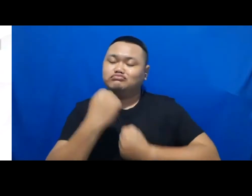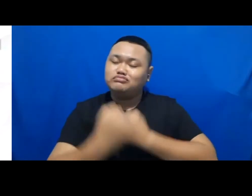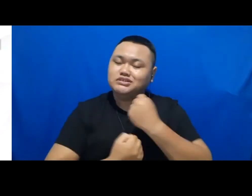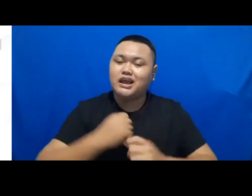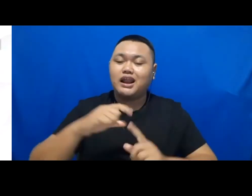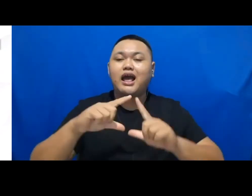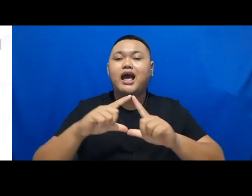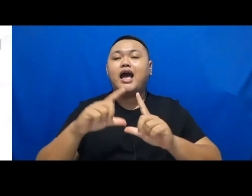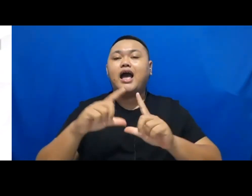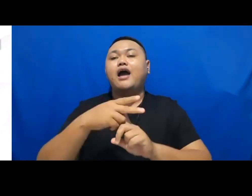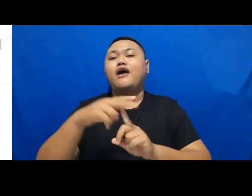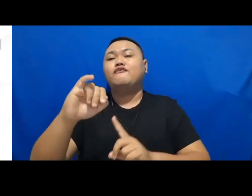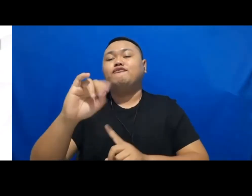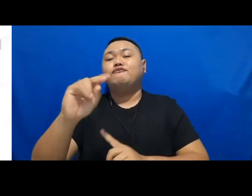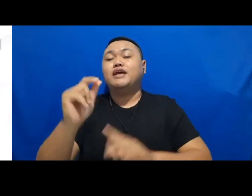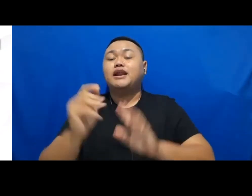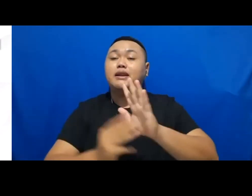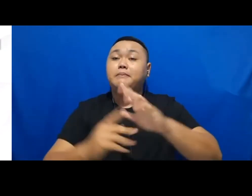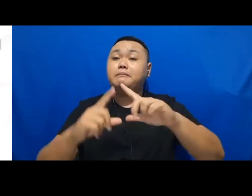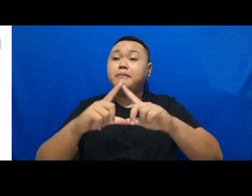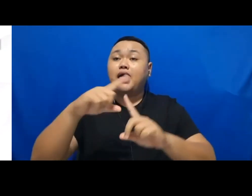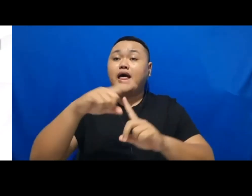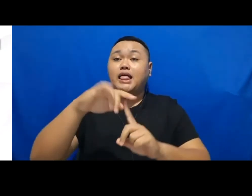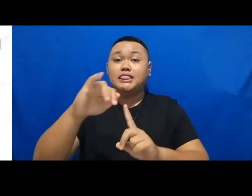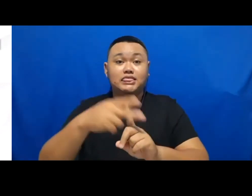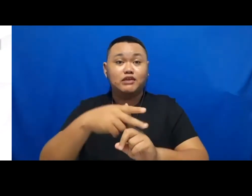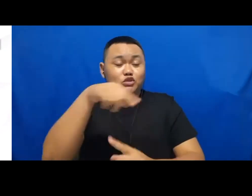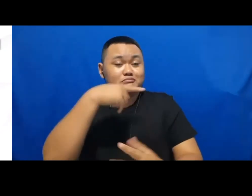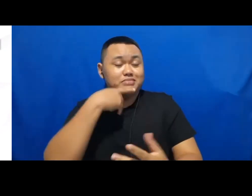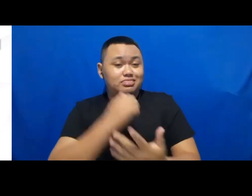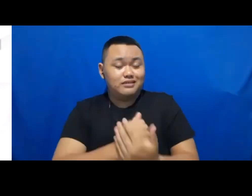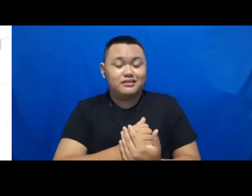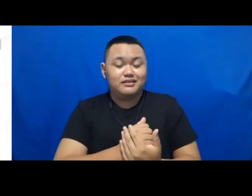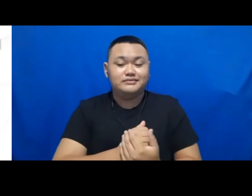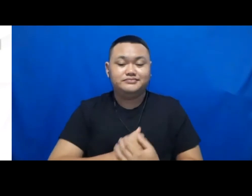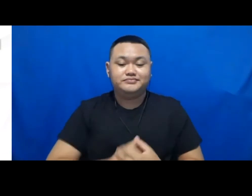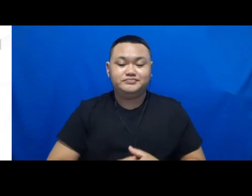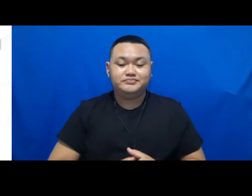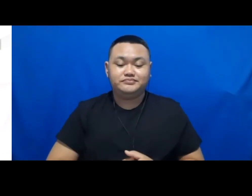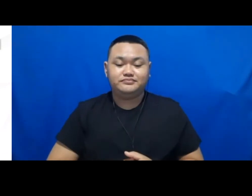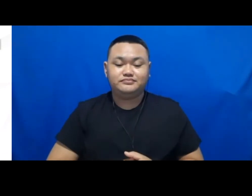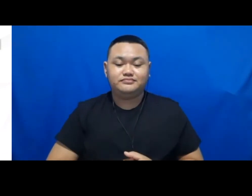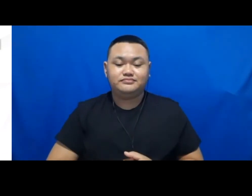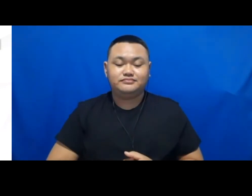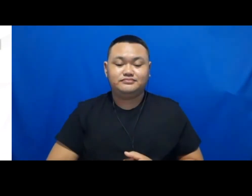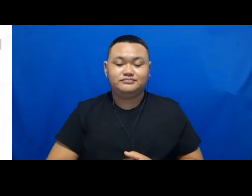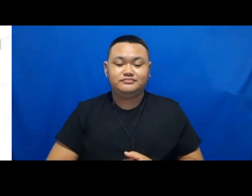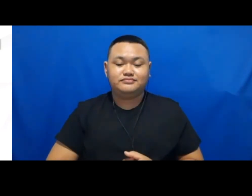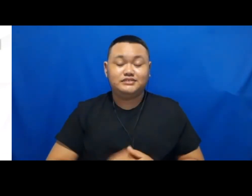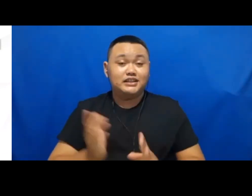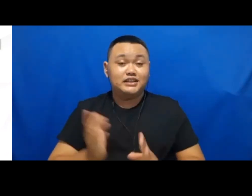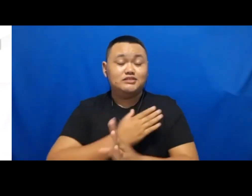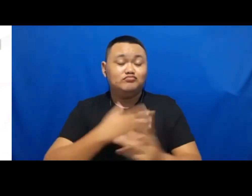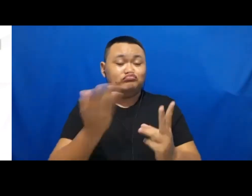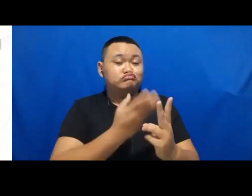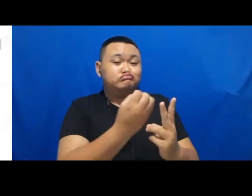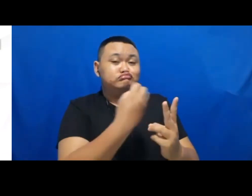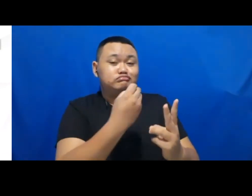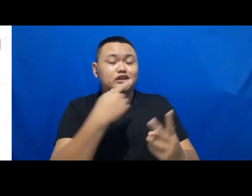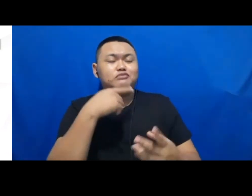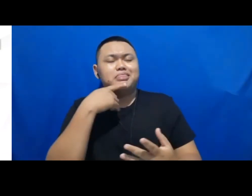ketua kelas itu perempuan, wakilnya harus laki-laki. Itu sudah kami canangkan mulai tahun sekarang.